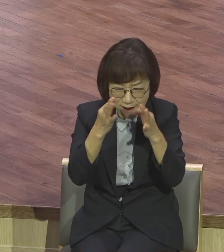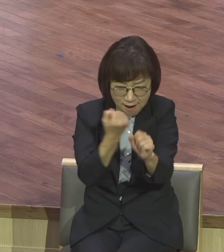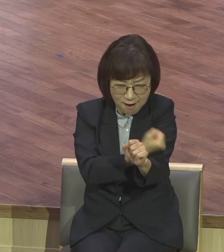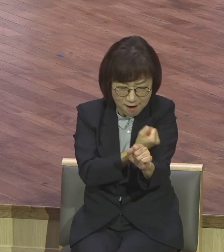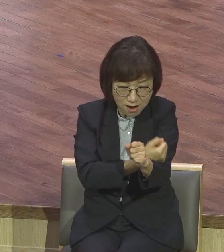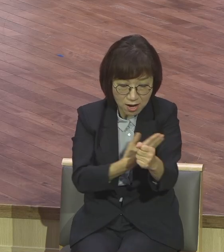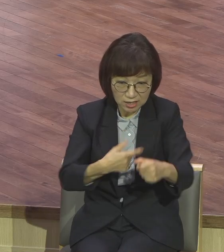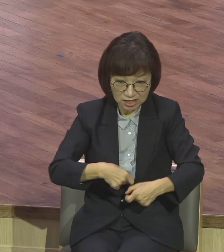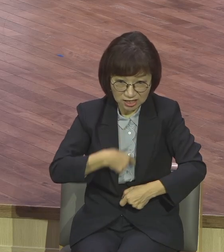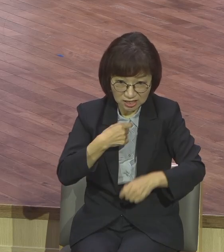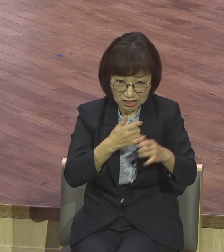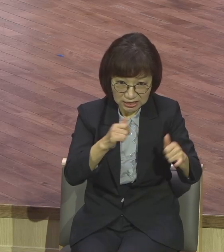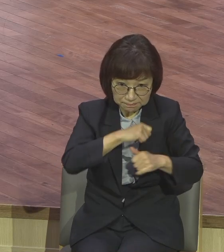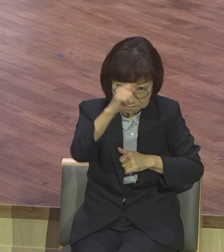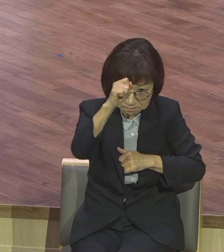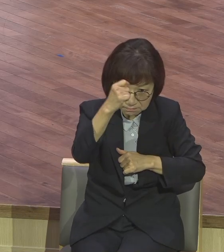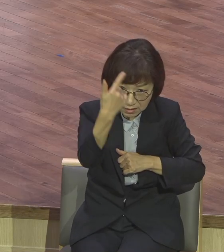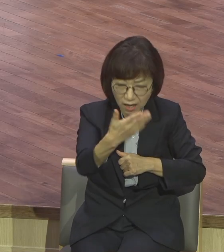얘기예요.